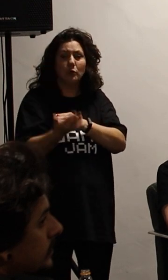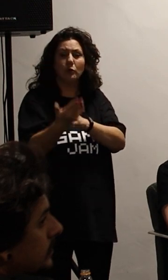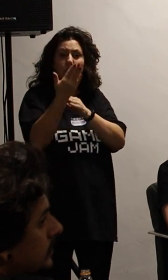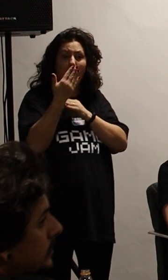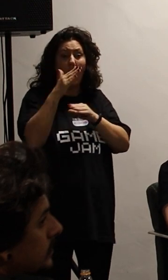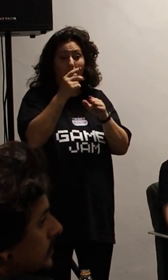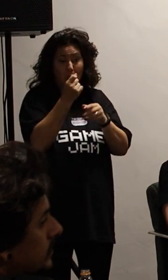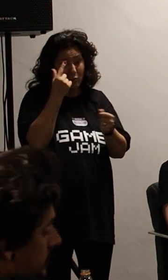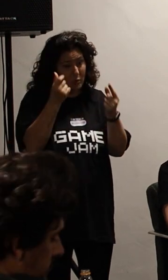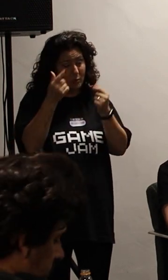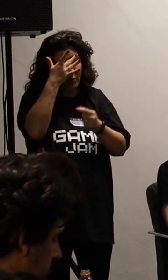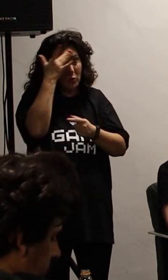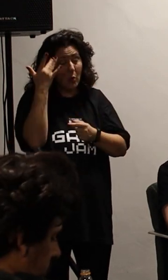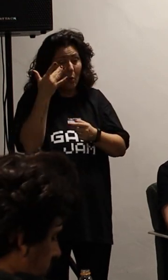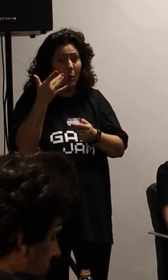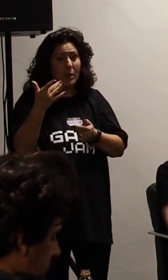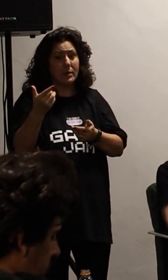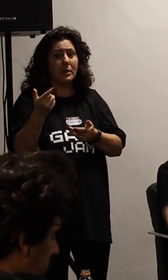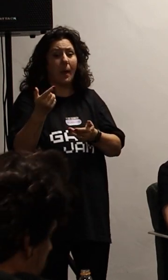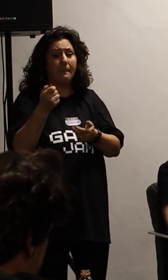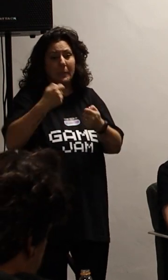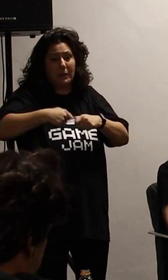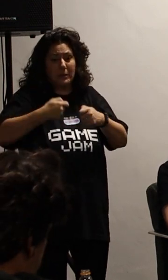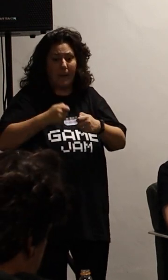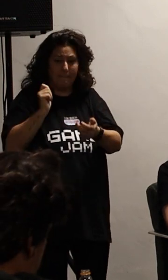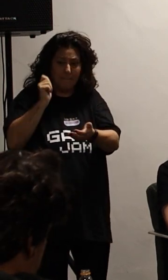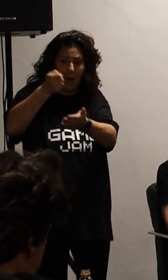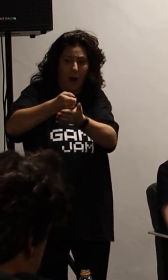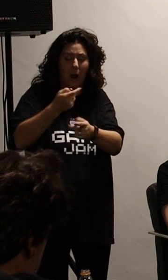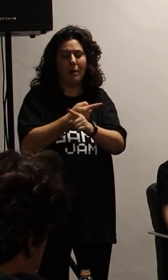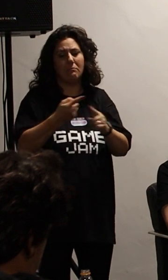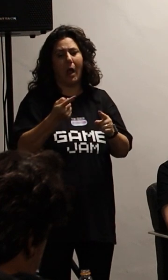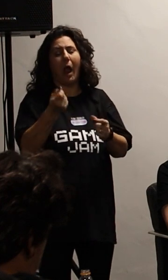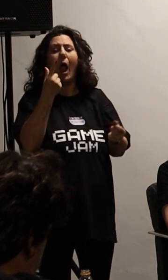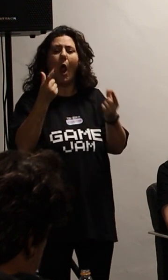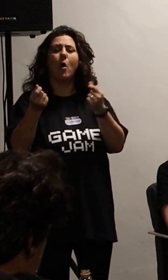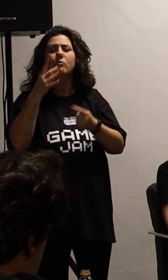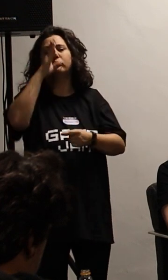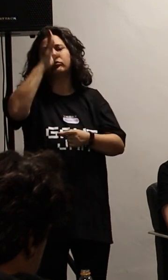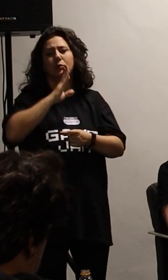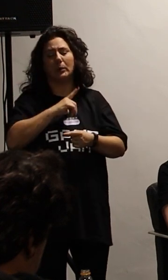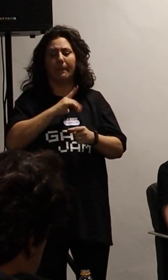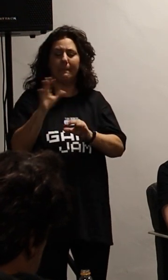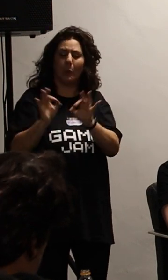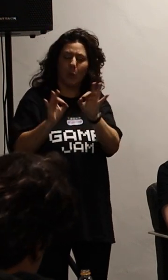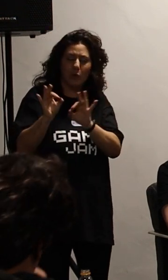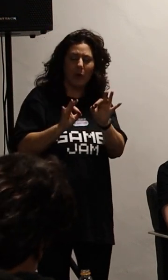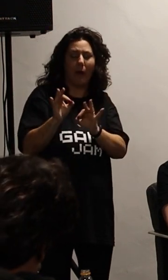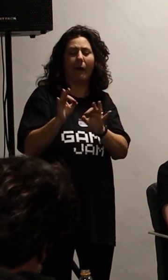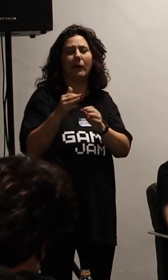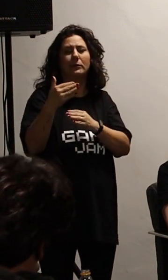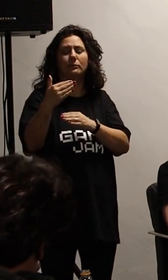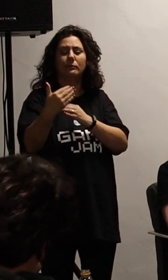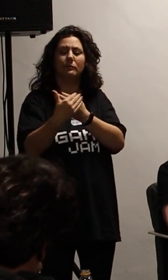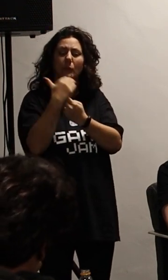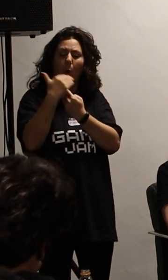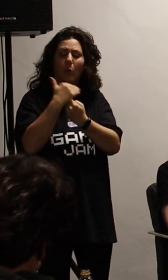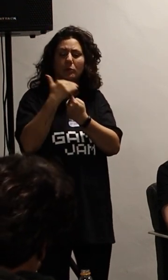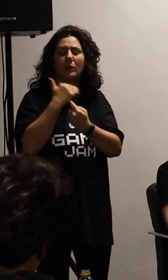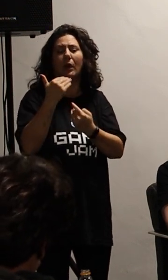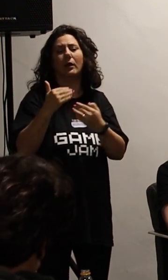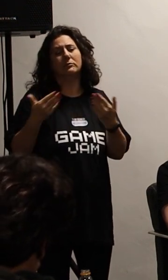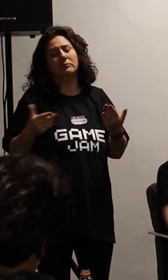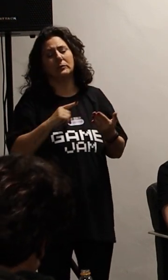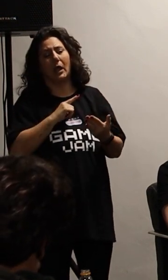que cobram por isso, mas tem pessoas que não cobram por isso. Tem pessoas que têm projetos. Inclusive, existe a Mentoria Games Brasil, do